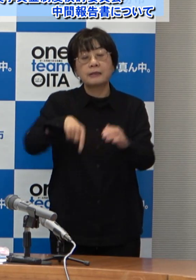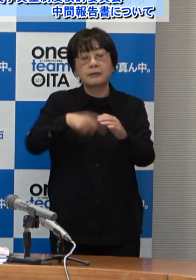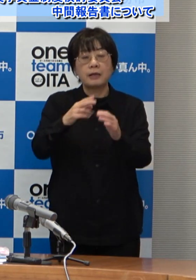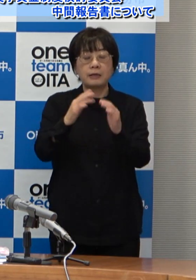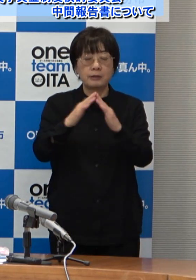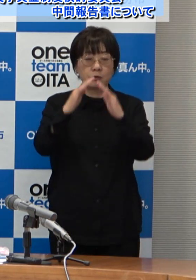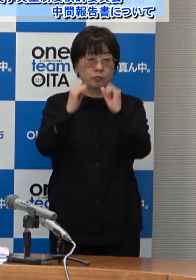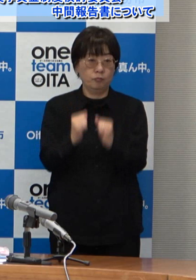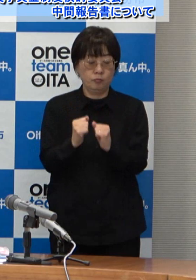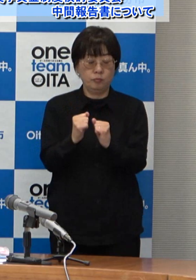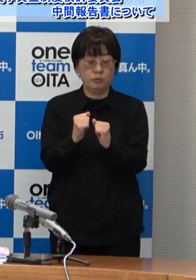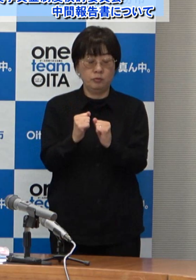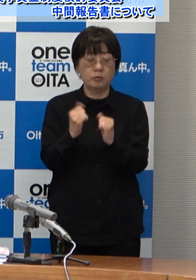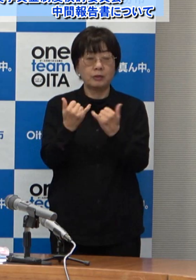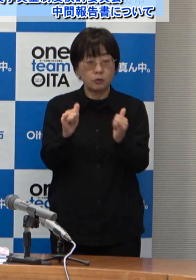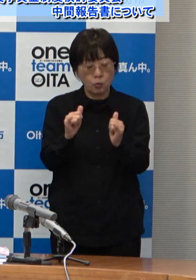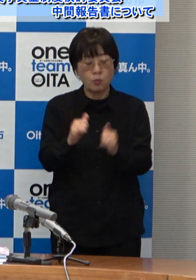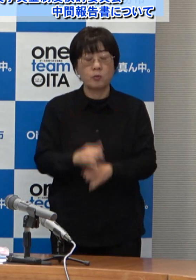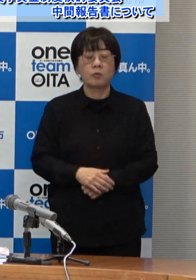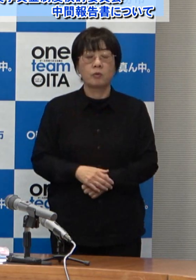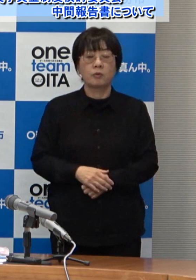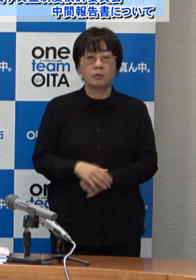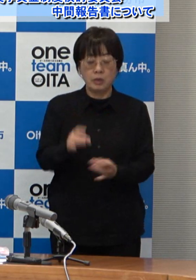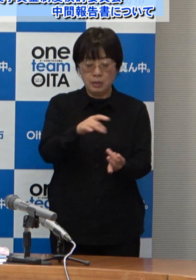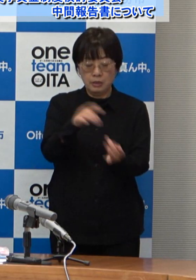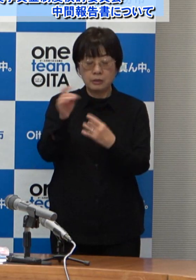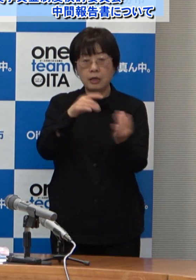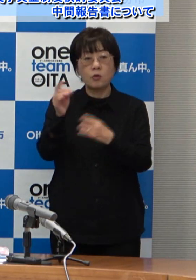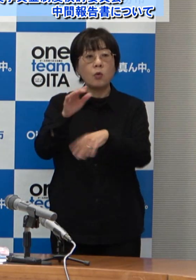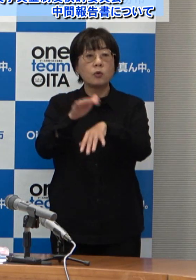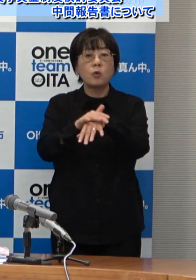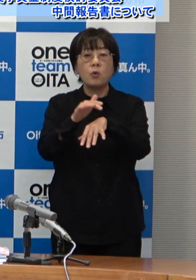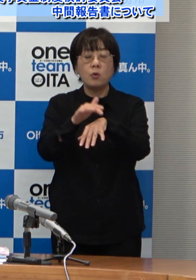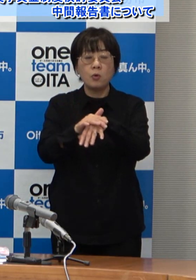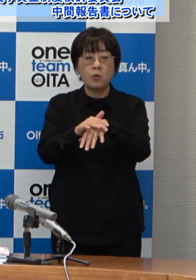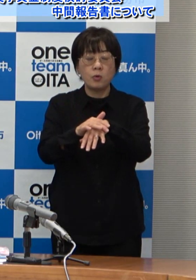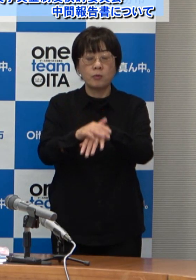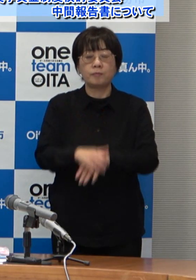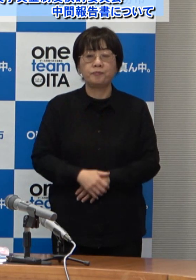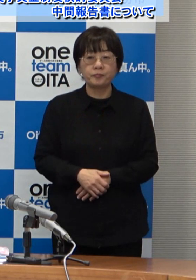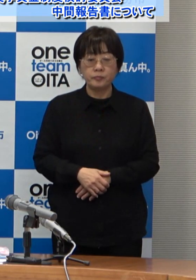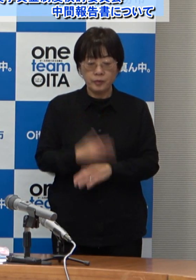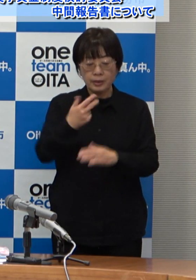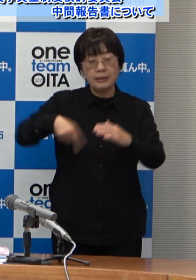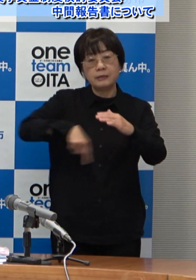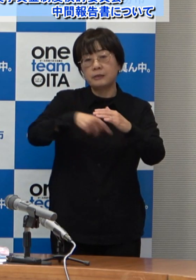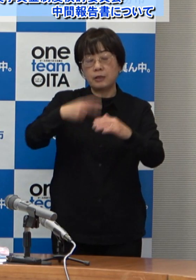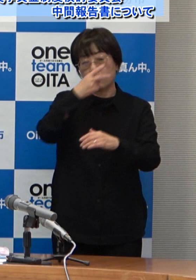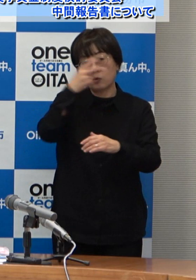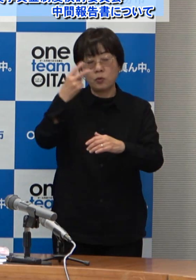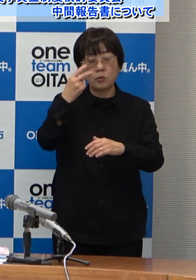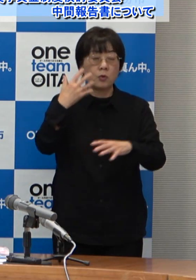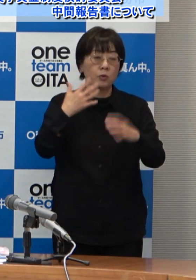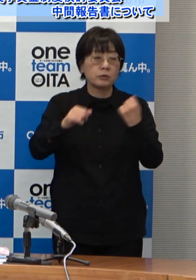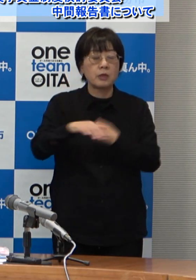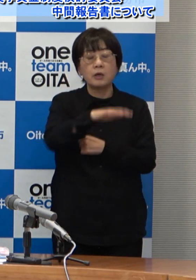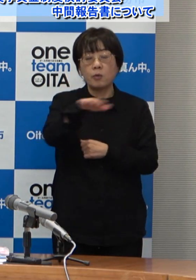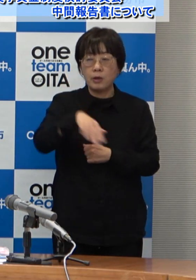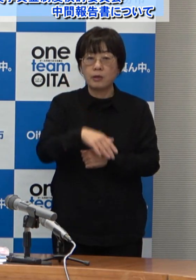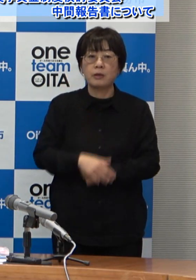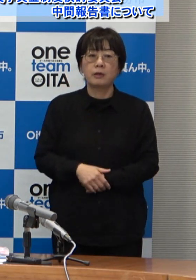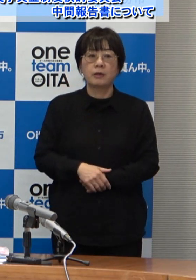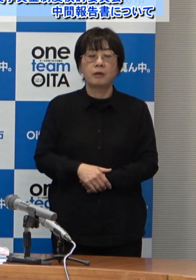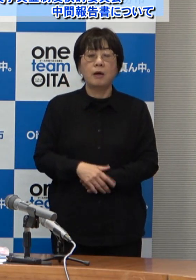いるもの先行方法について3番です市内の高等学校等に在籍する生徒